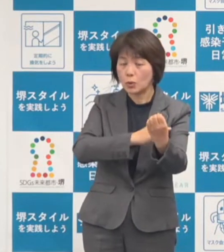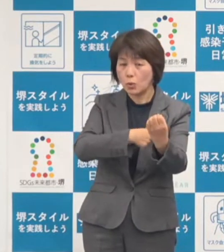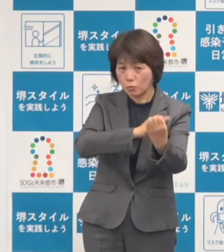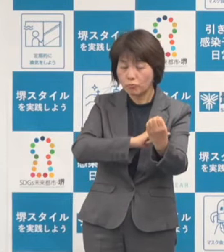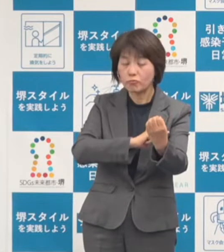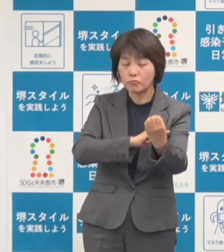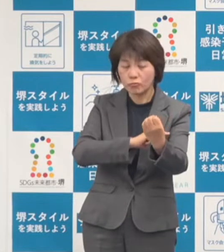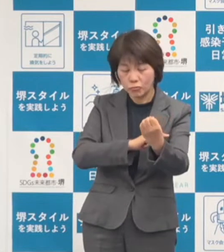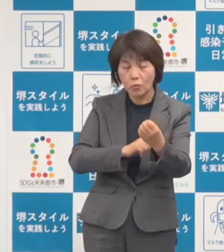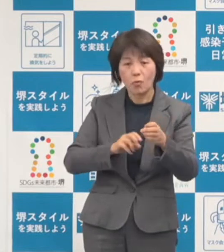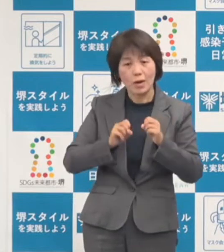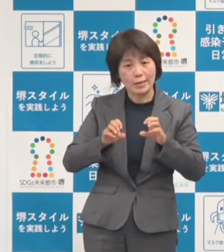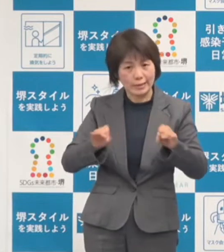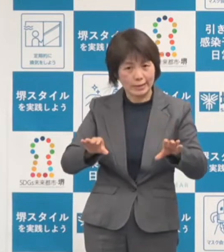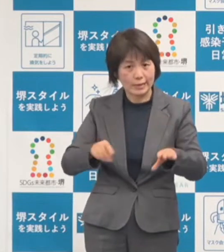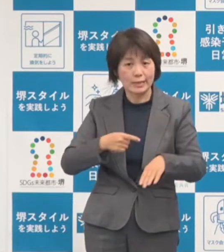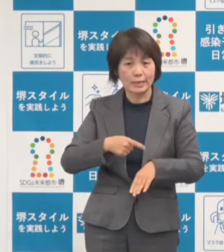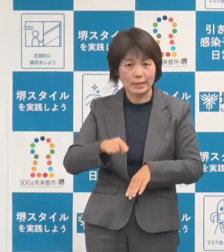考えております。